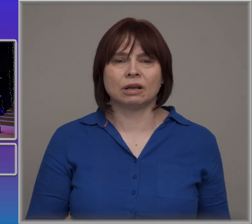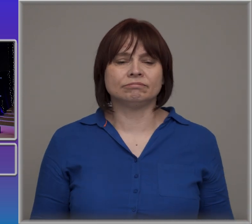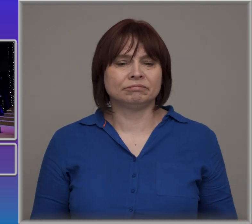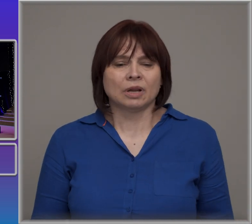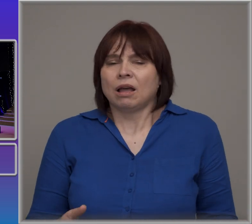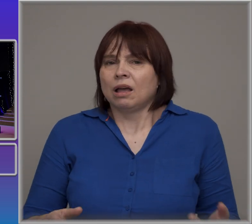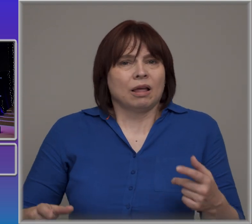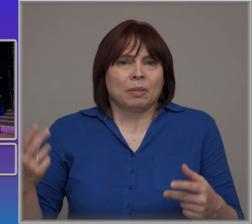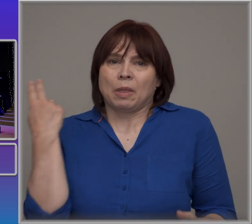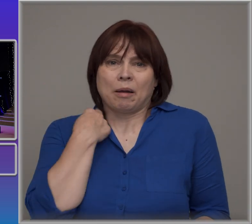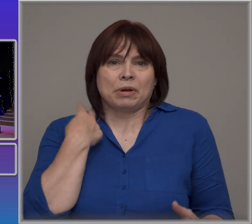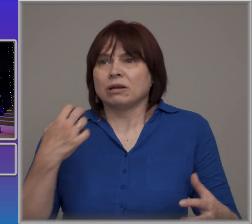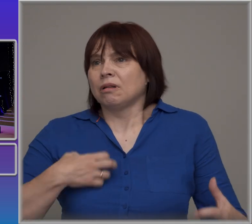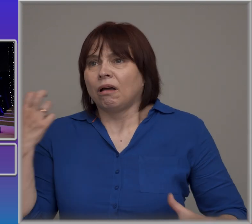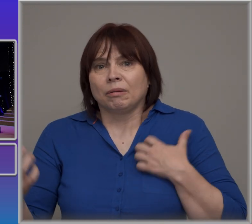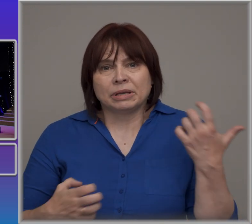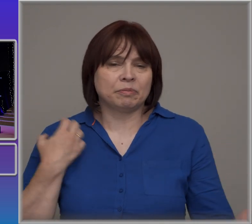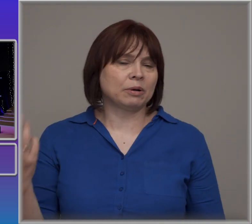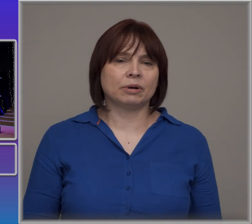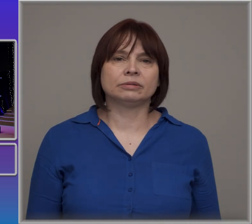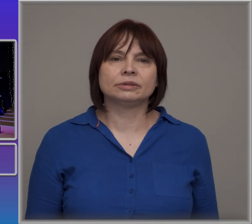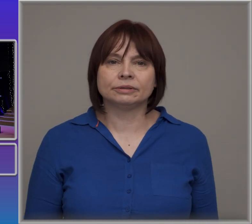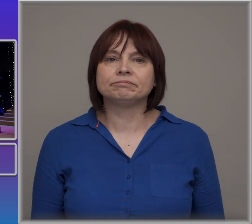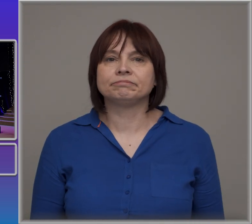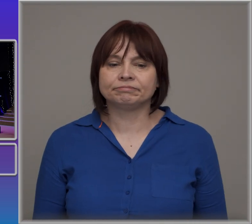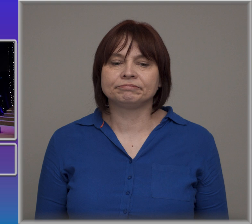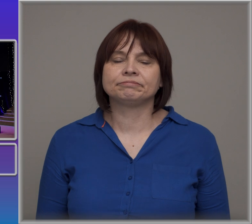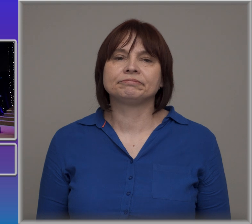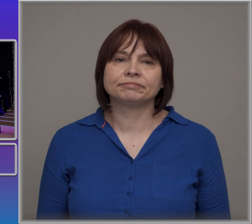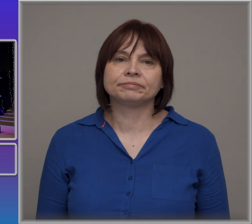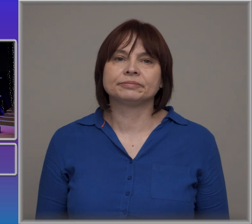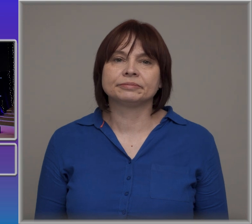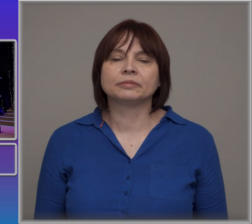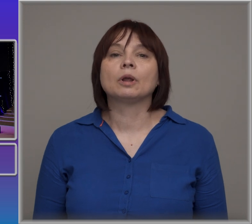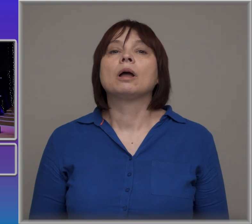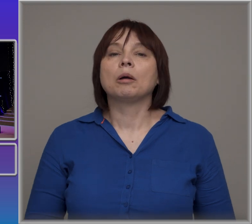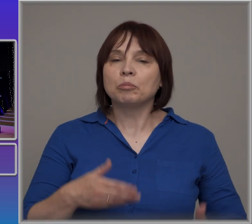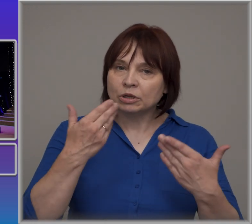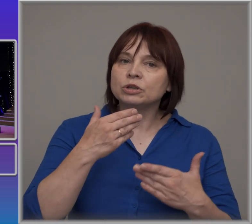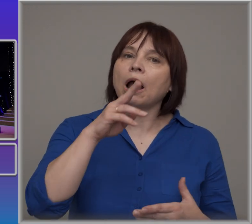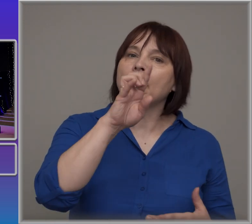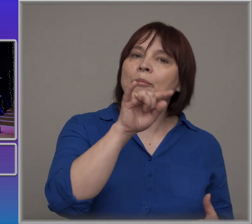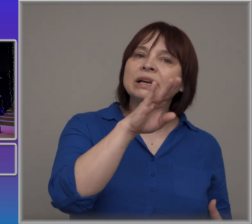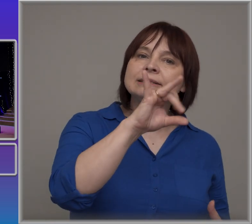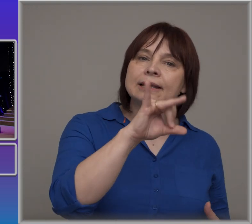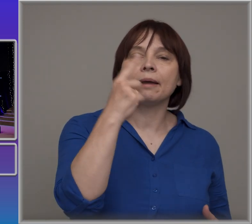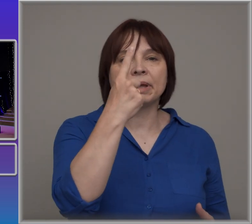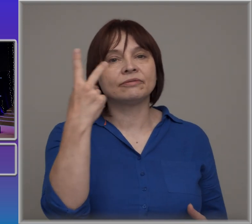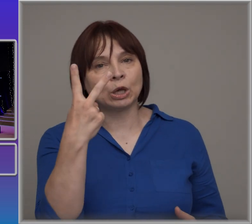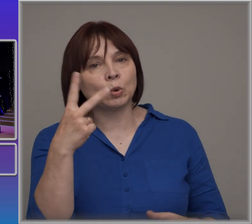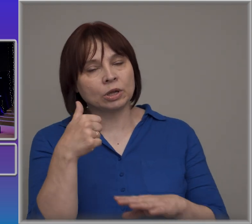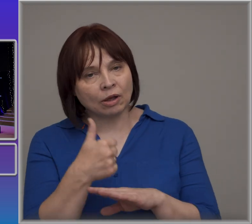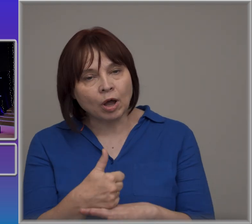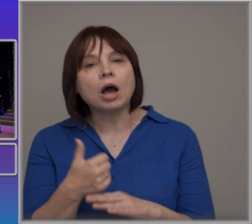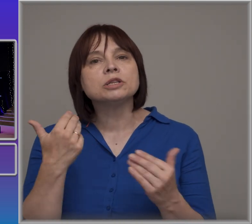это слово «целям», которое также означает суету. Суету и бессмысленность жизни. То есть, если в твоей